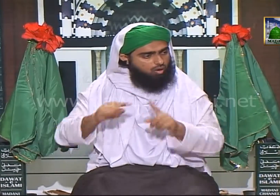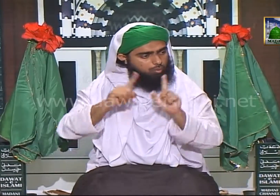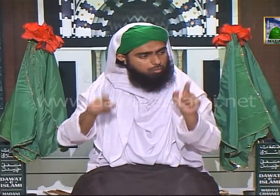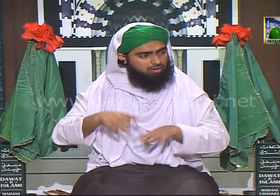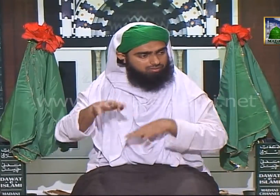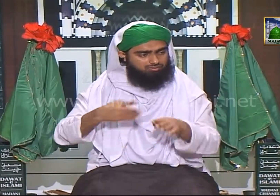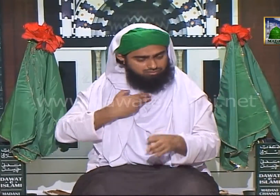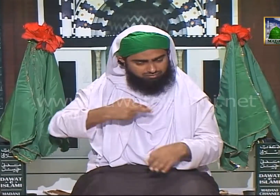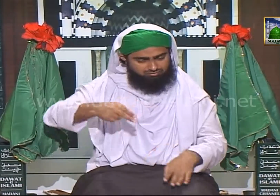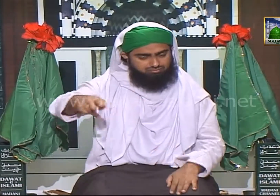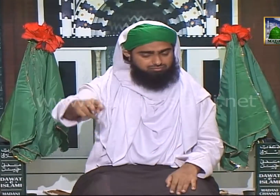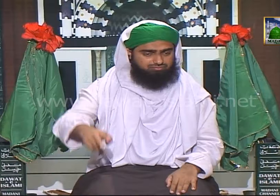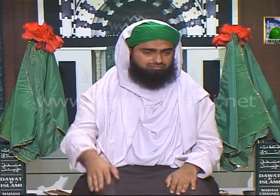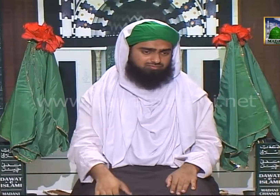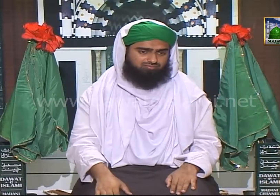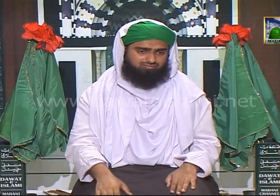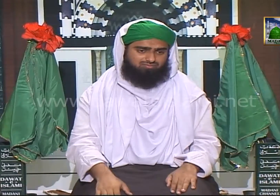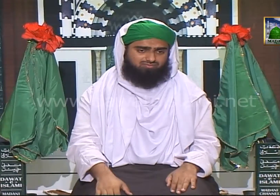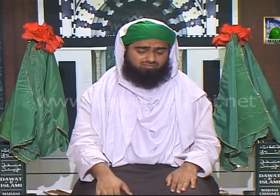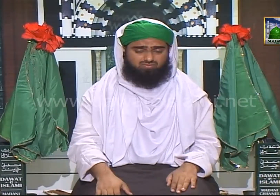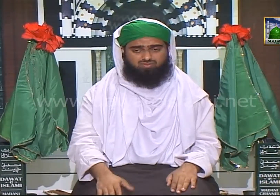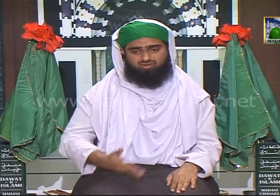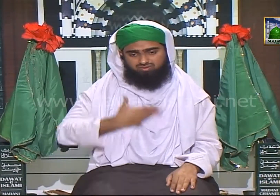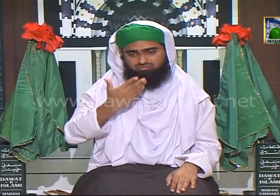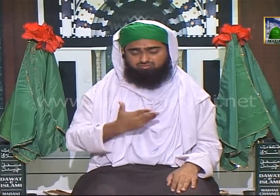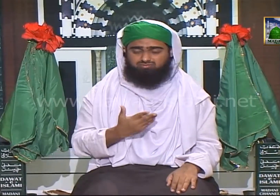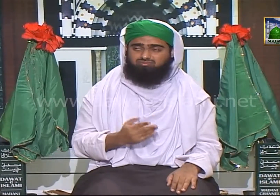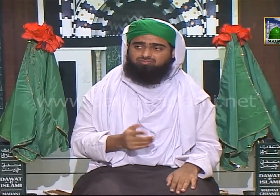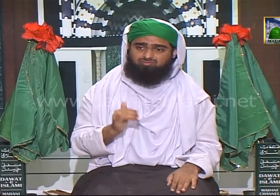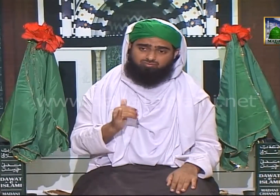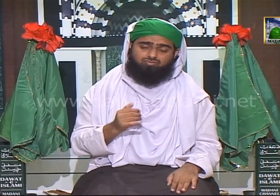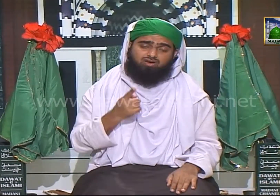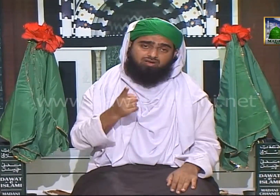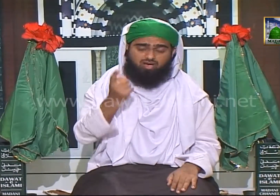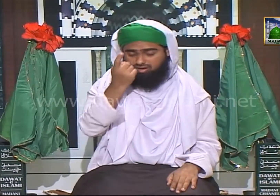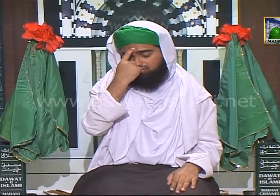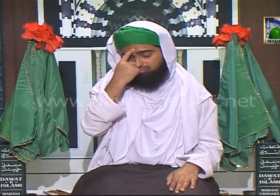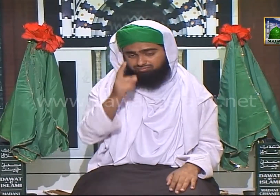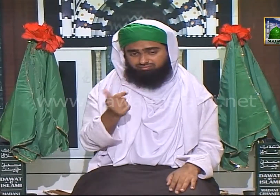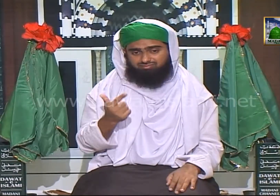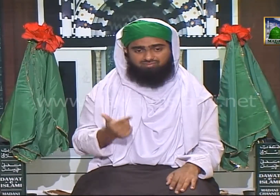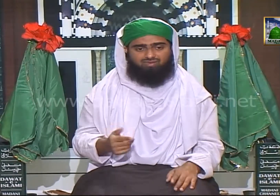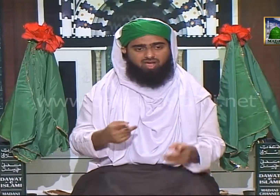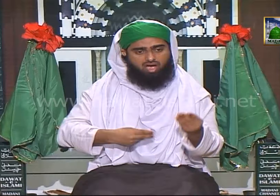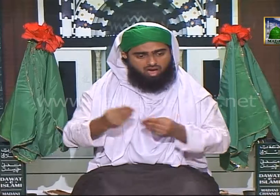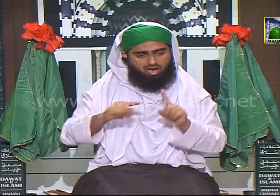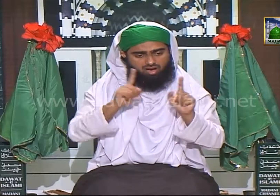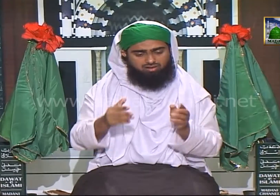رہا ہے، کاش یہ اسی طرح حوصلے اور جذبے کے ساتھ اللہ کی راہ میں نکلتا تو دھندے کے لیے جا رہا ہے۔ تو سرکار مدینہ صلی اللہ تعالیٰ علیہ وسلم نے